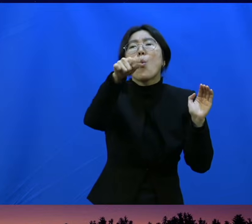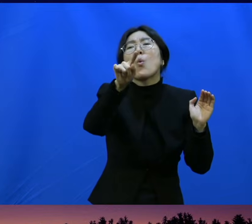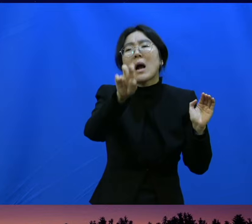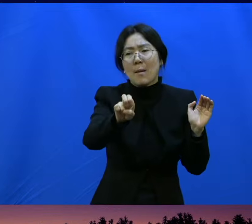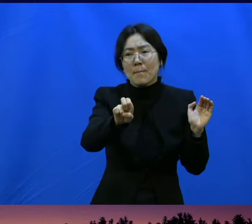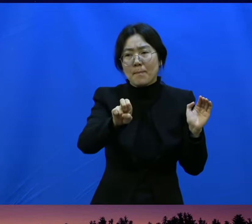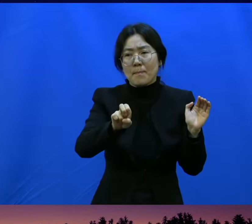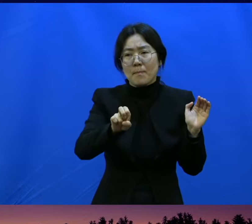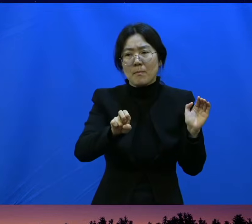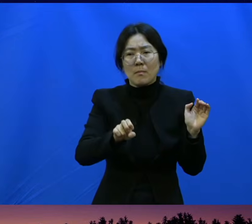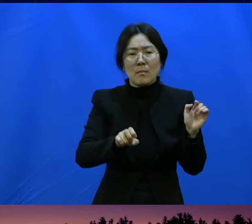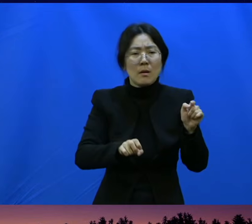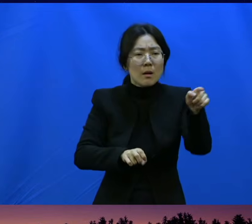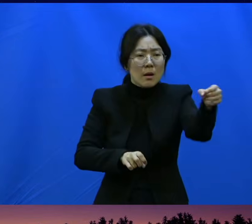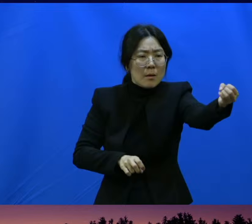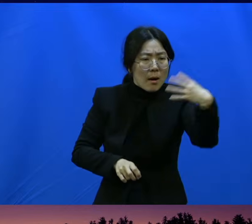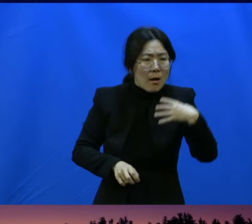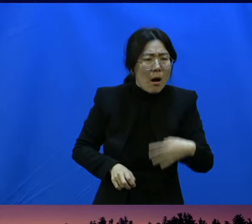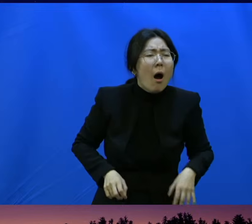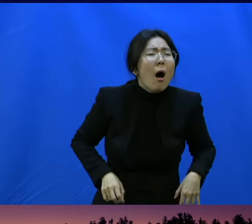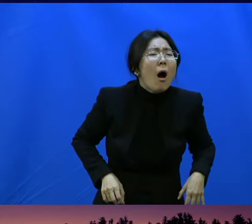공감이 사라졌어요.